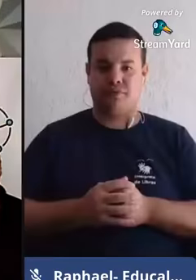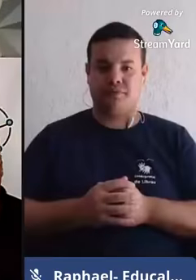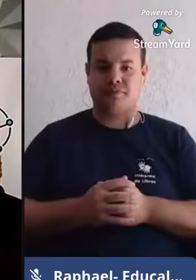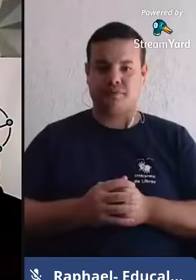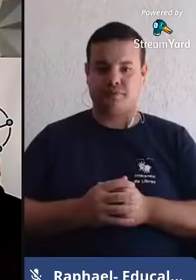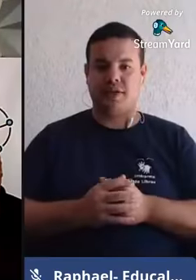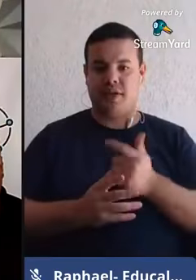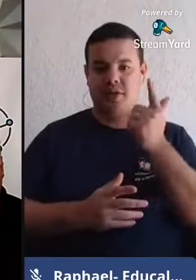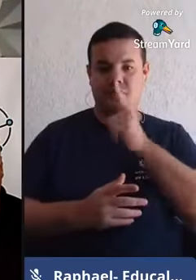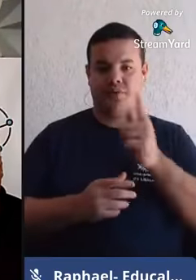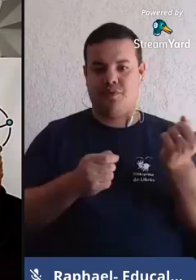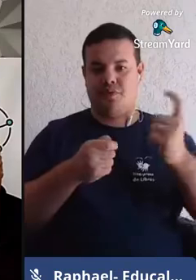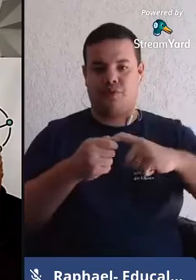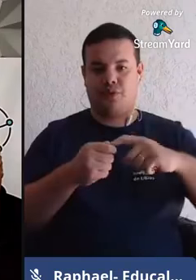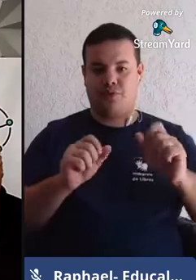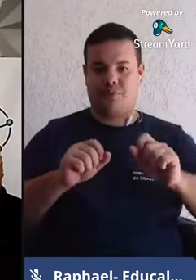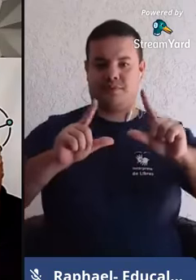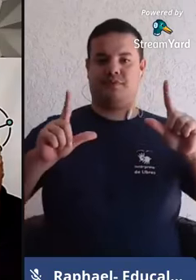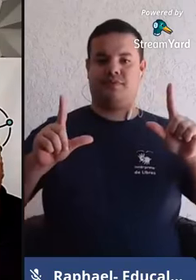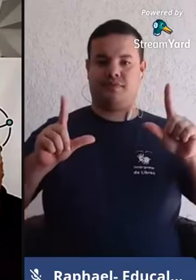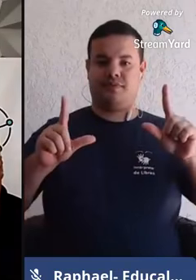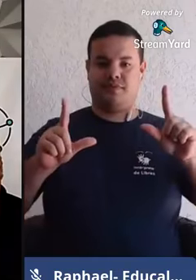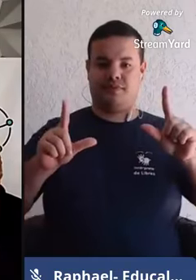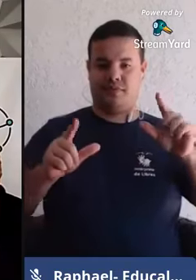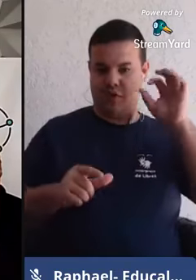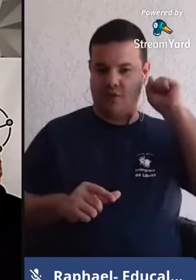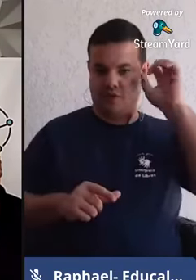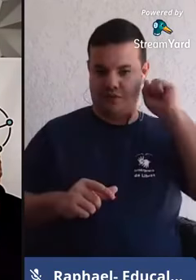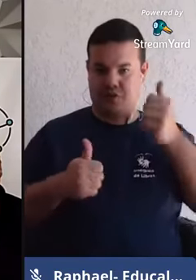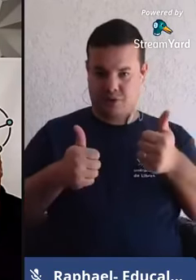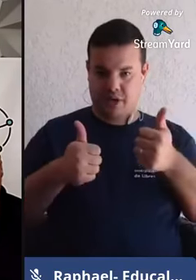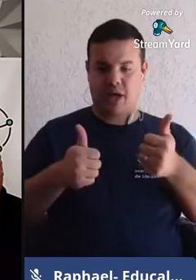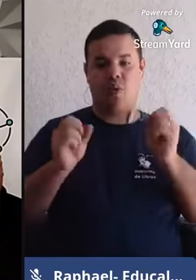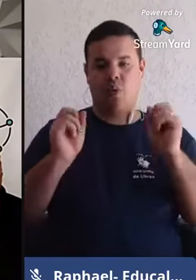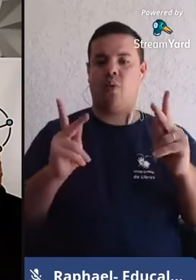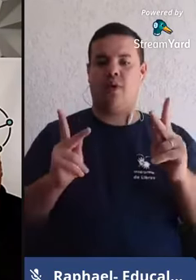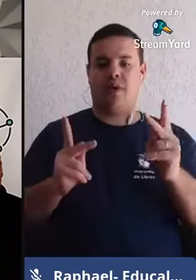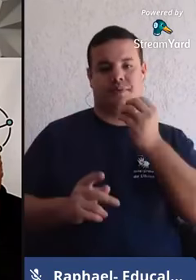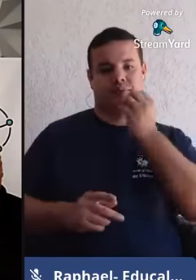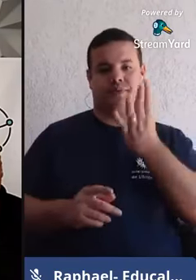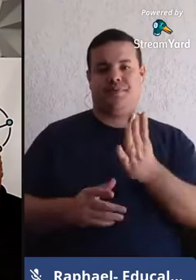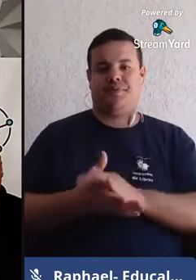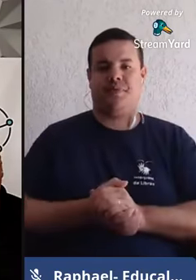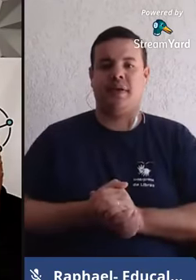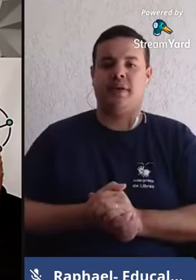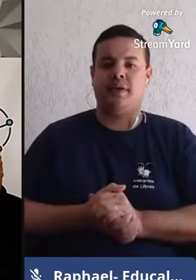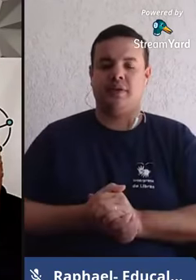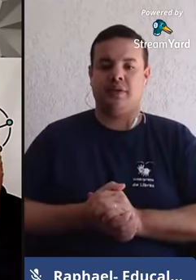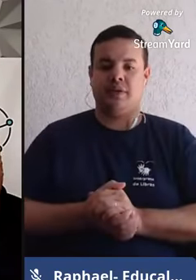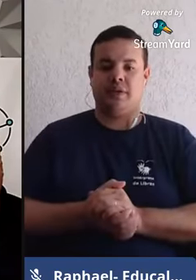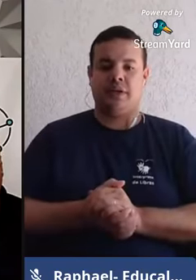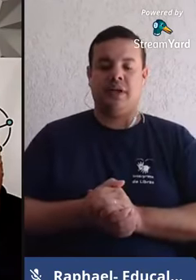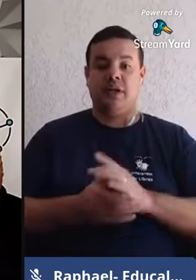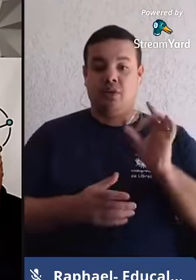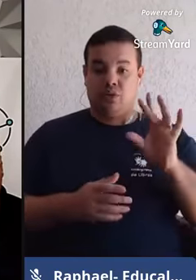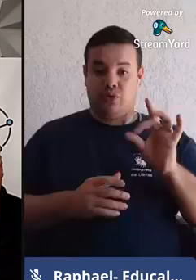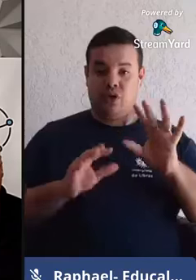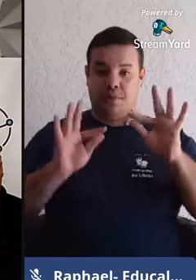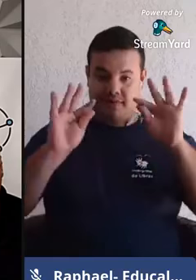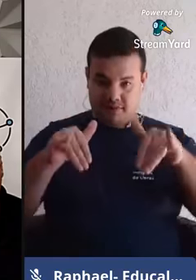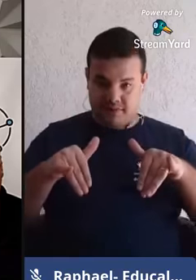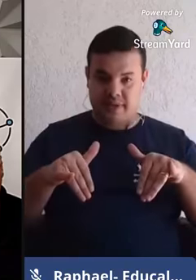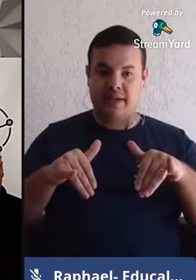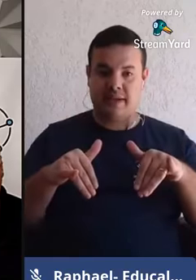Oi, voltei. Está me ouvindo? Agora estou. Está me ouvindo? Bom, então, só para terminar aqui, desce